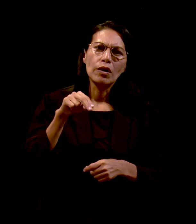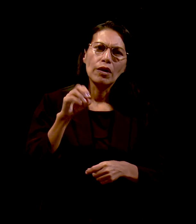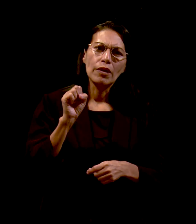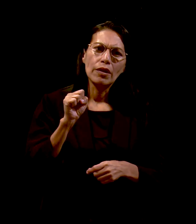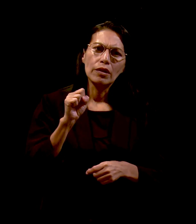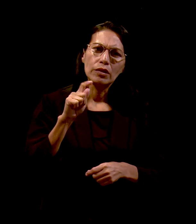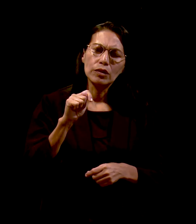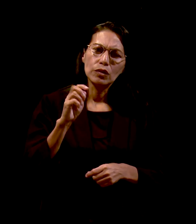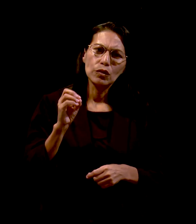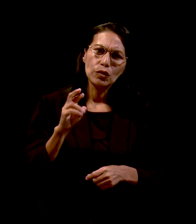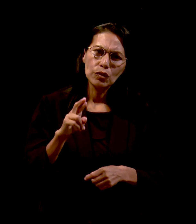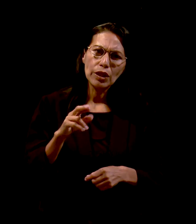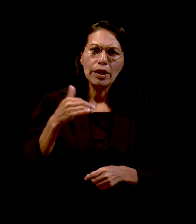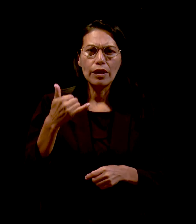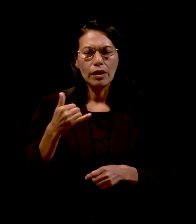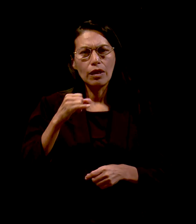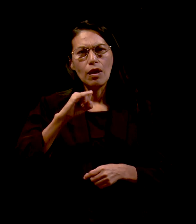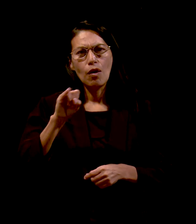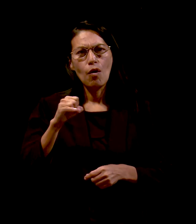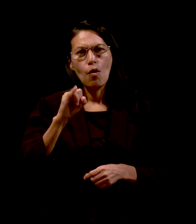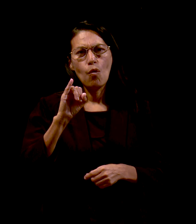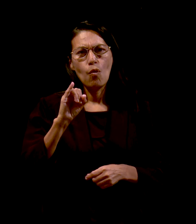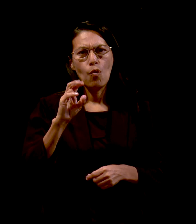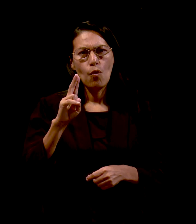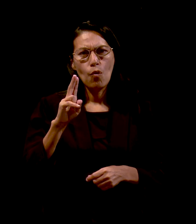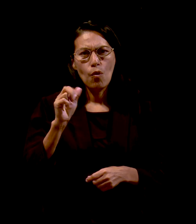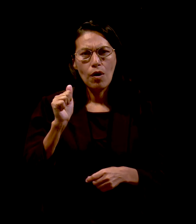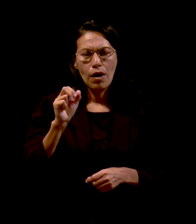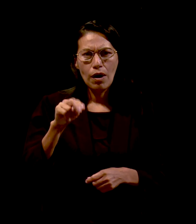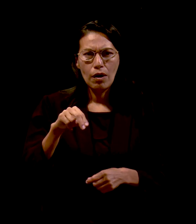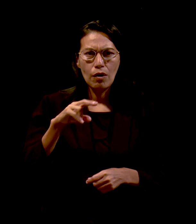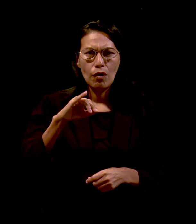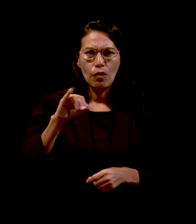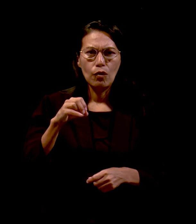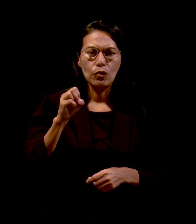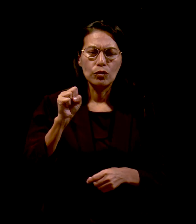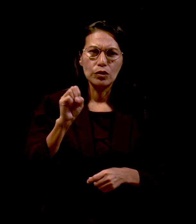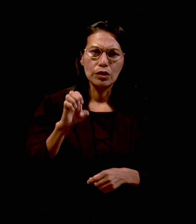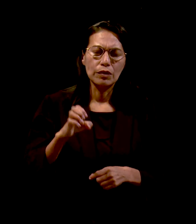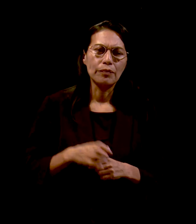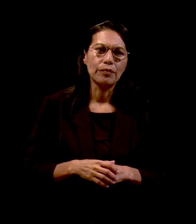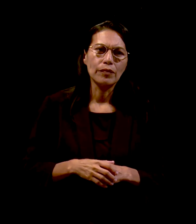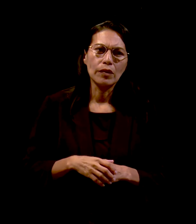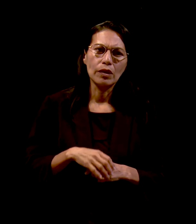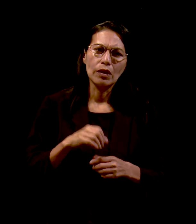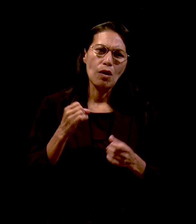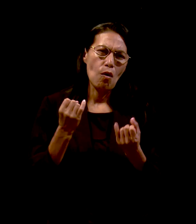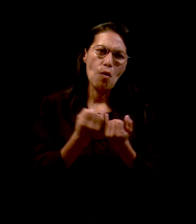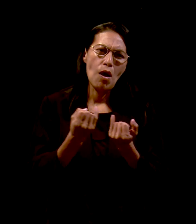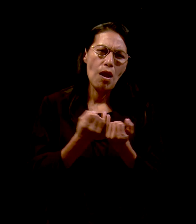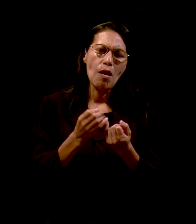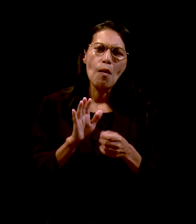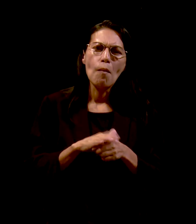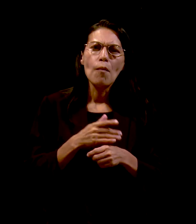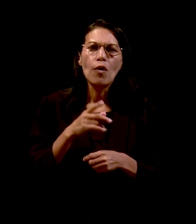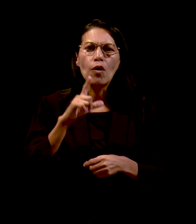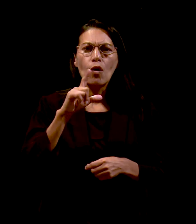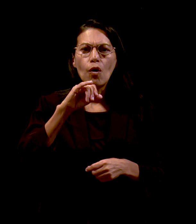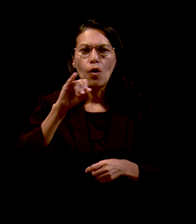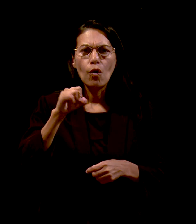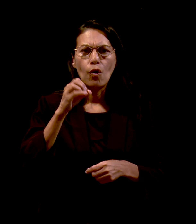nestor teodoro y juan jose teodoro aguilar también por la salud de erika lópez y linda montenegro